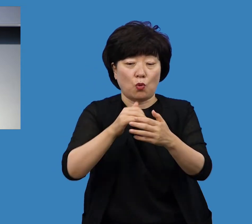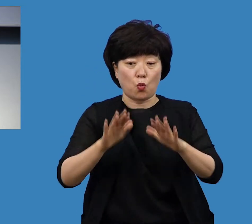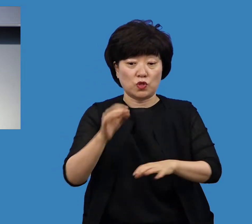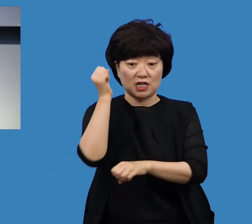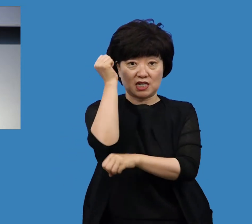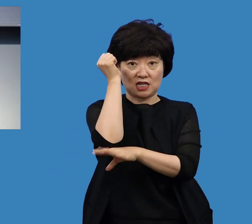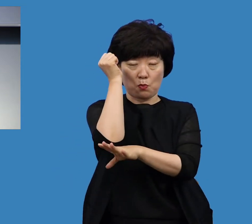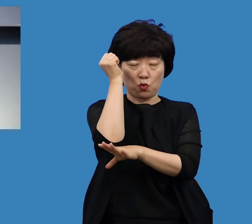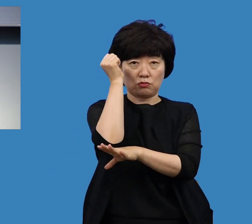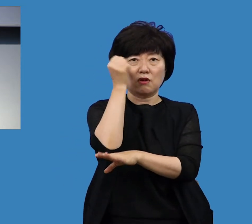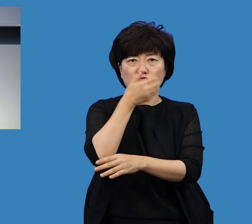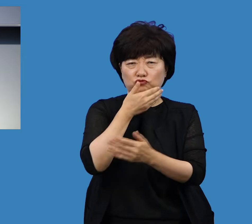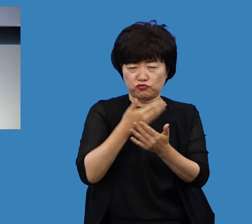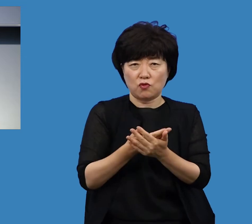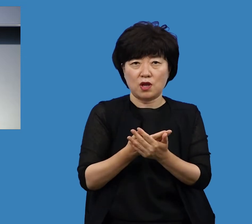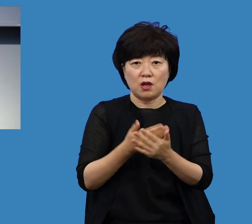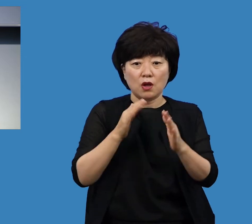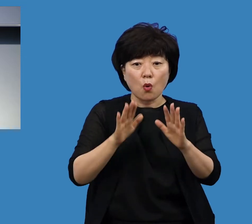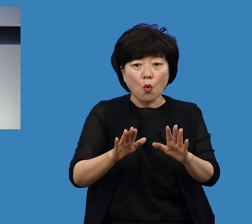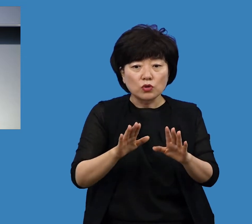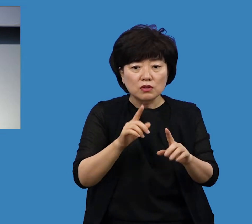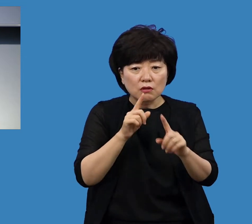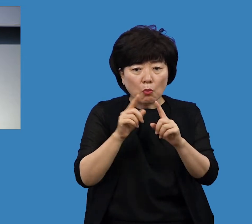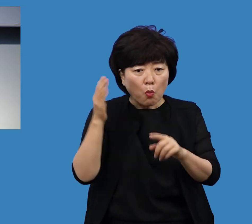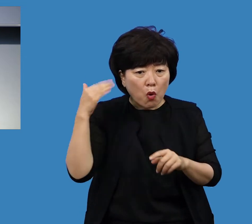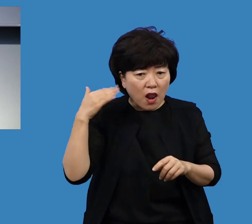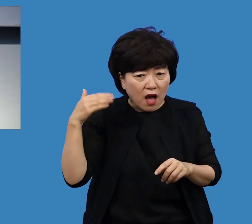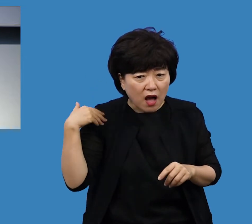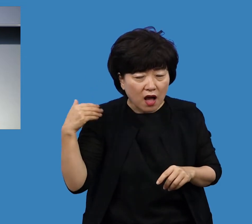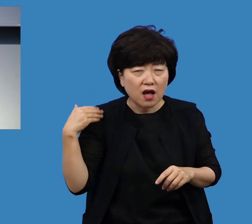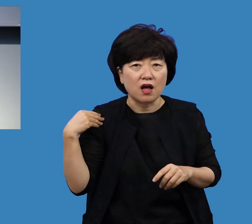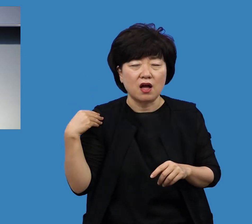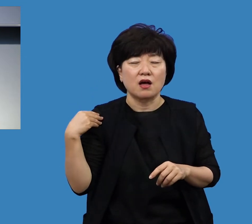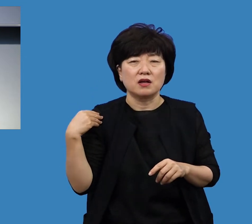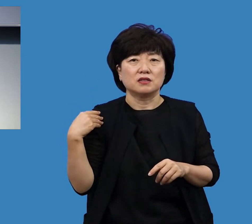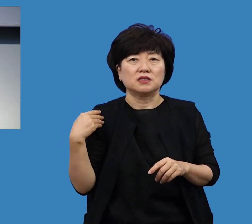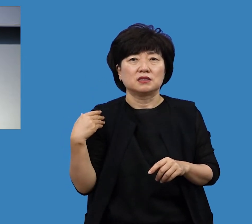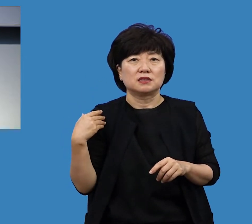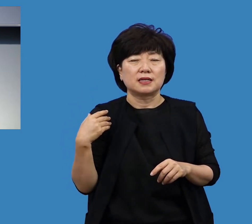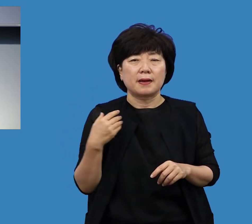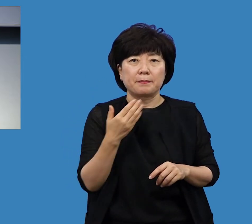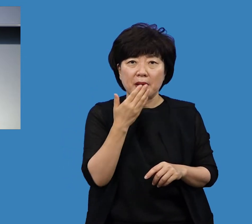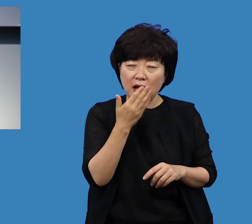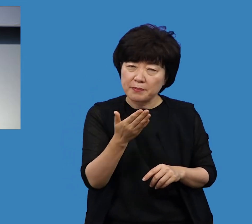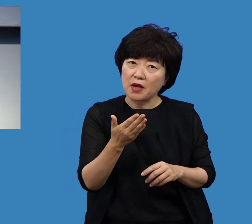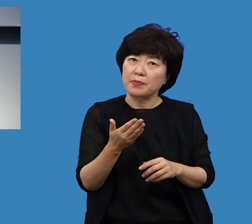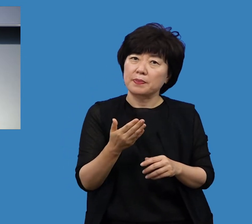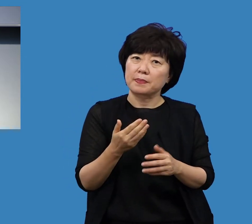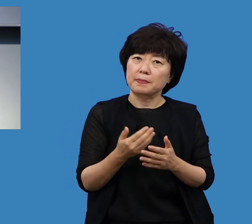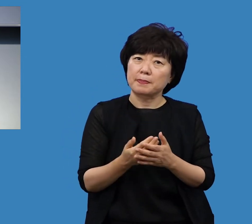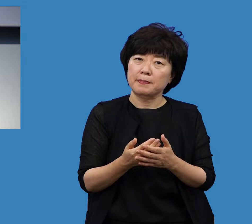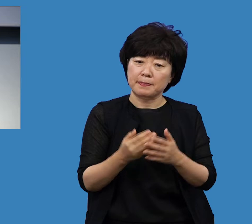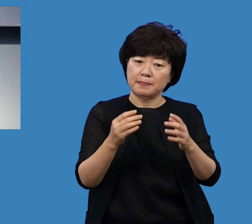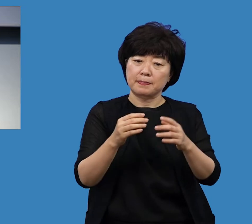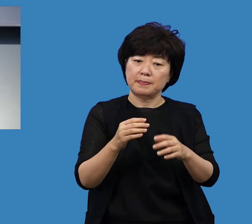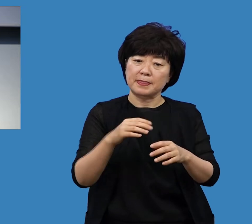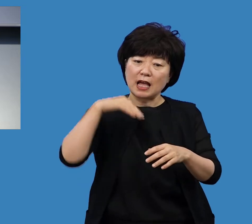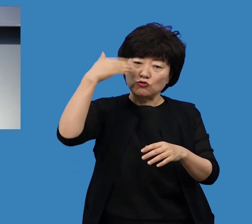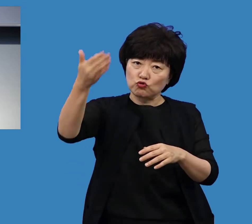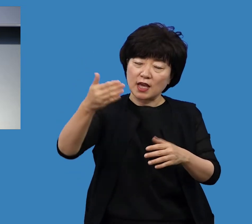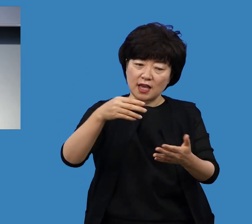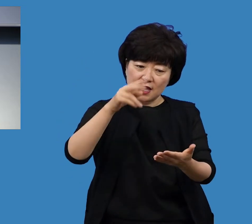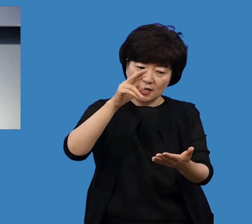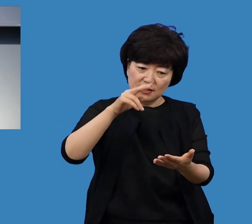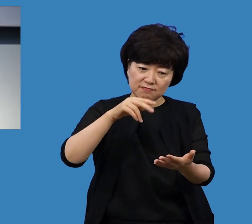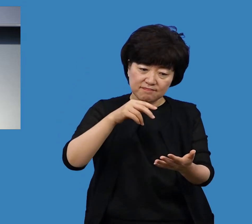그래서 혹시 오늘 이 설교를 못 들으신 분들은 주변에 세레나 못 들으신 분들은 가급적이면 이제 파일로라도 나중에라도